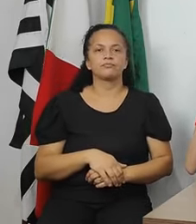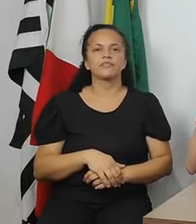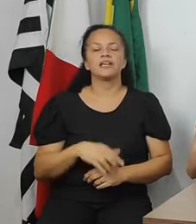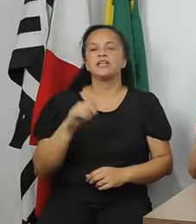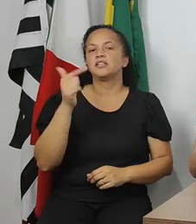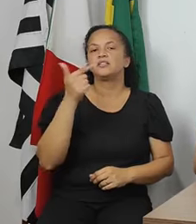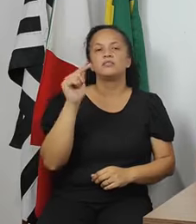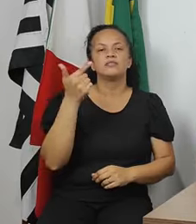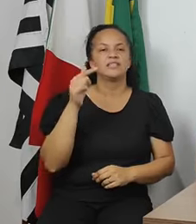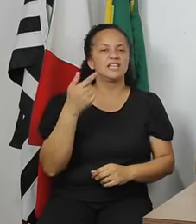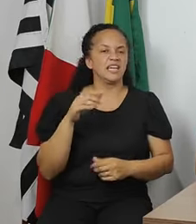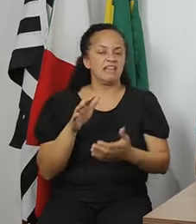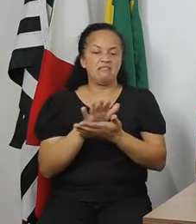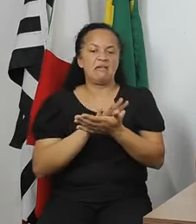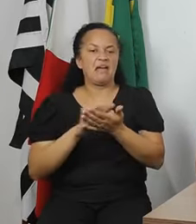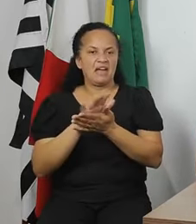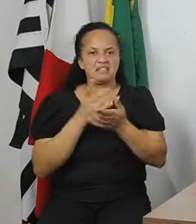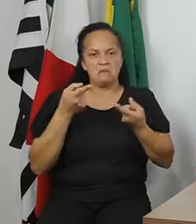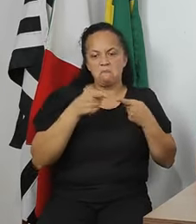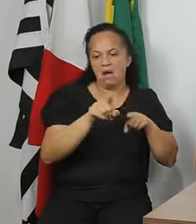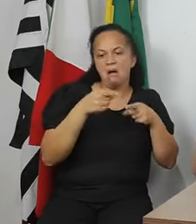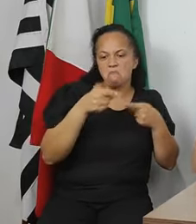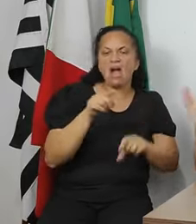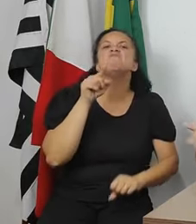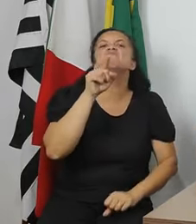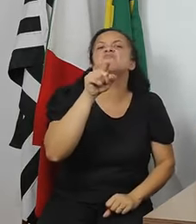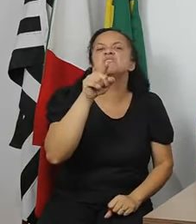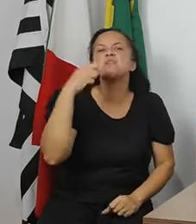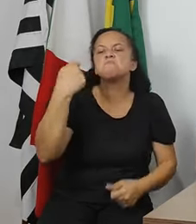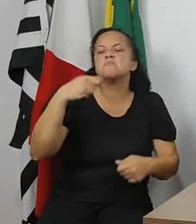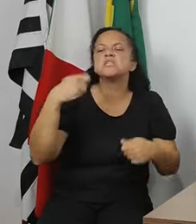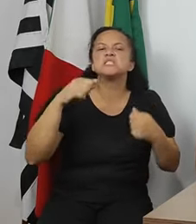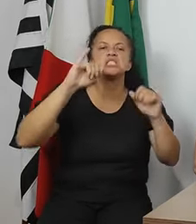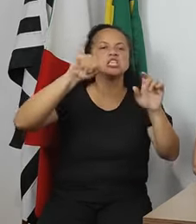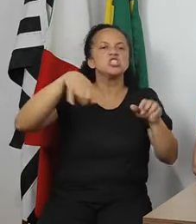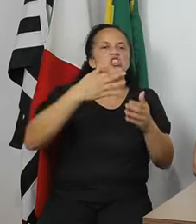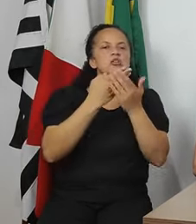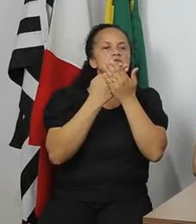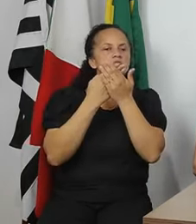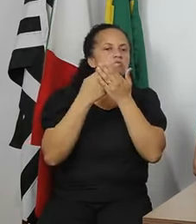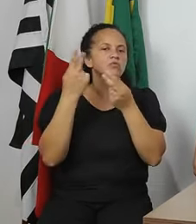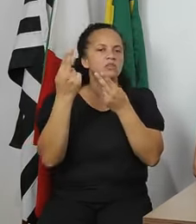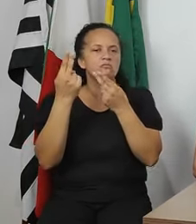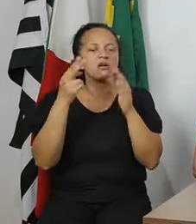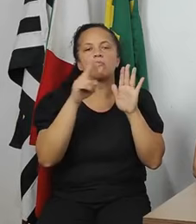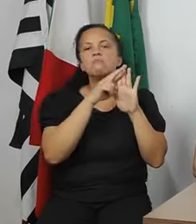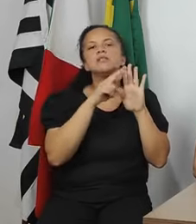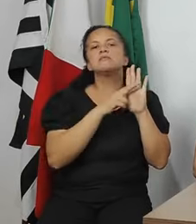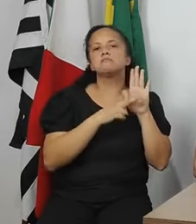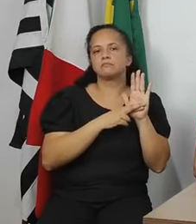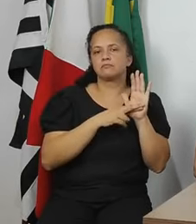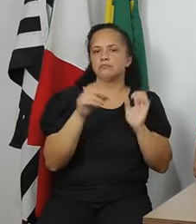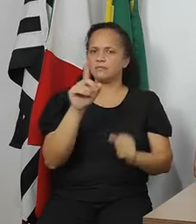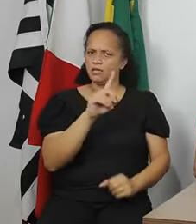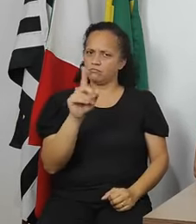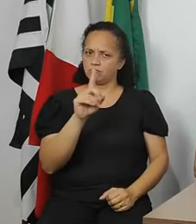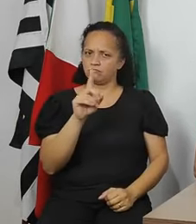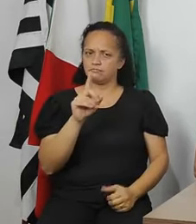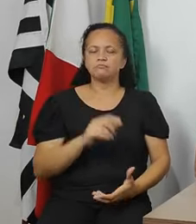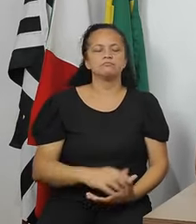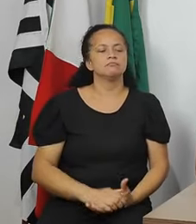provocação no imperativo, né? Jejue como mandamento. Mas eu